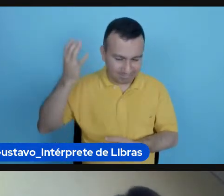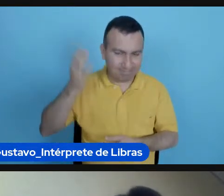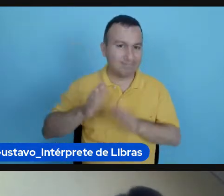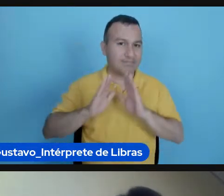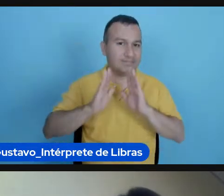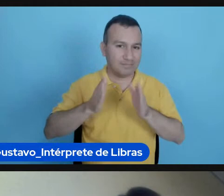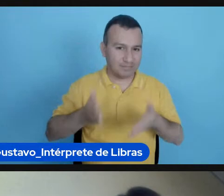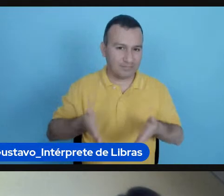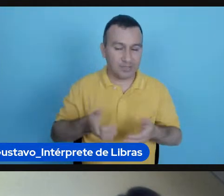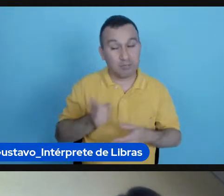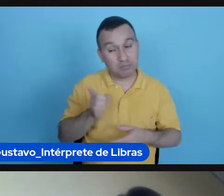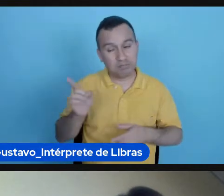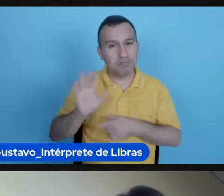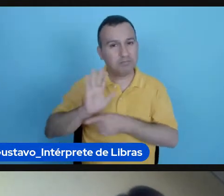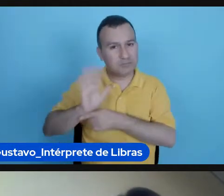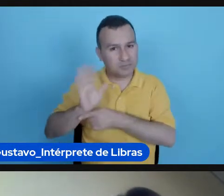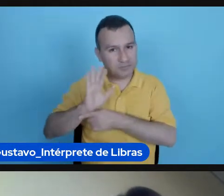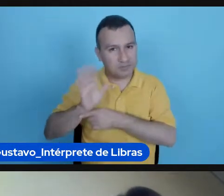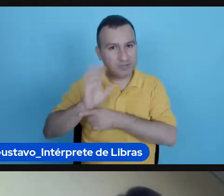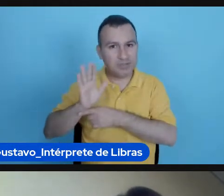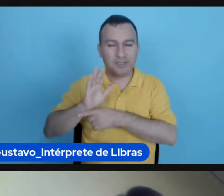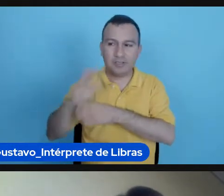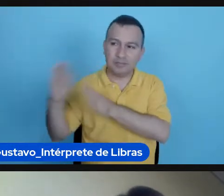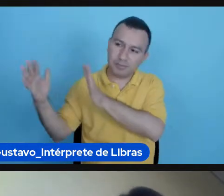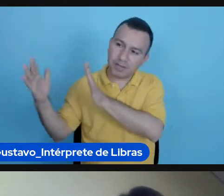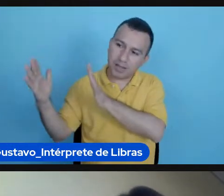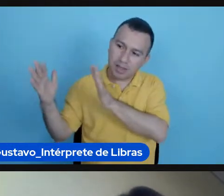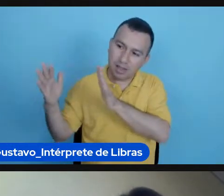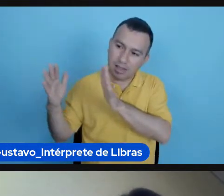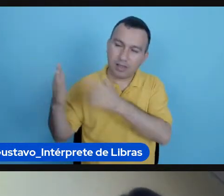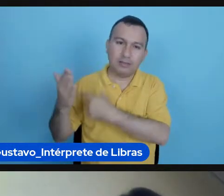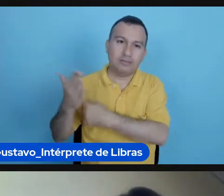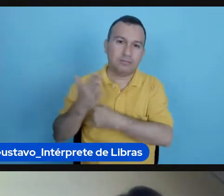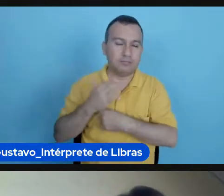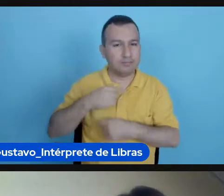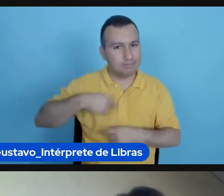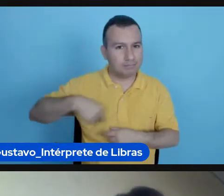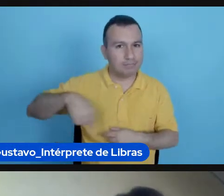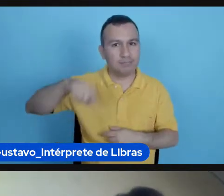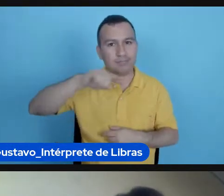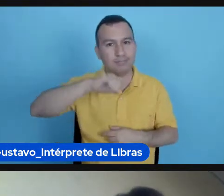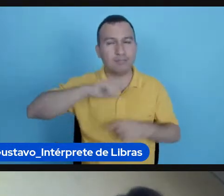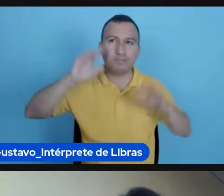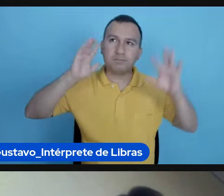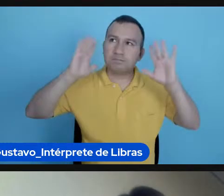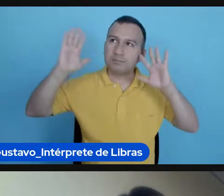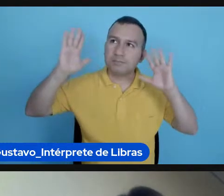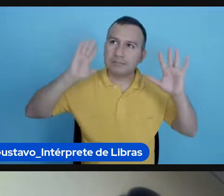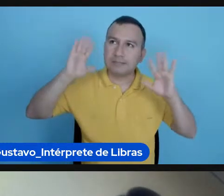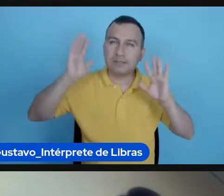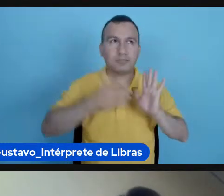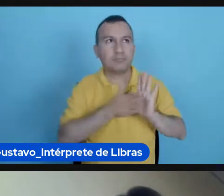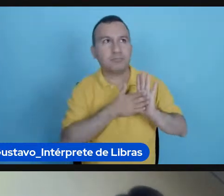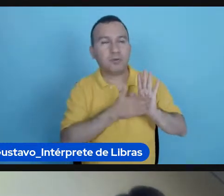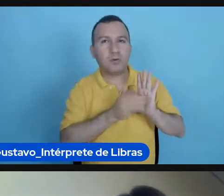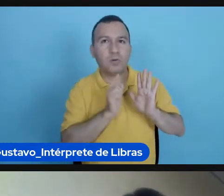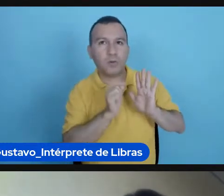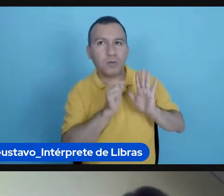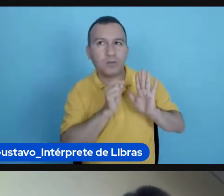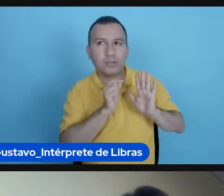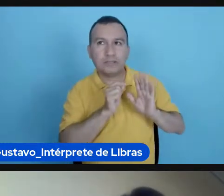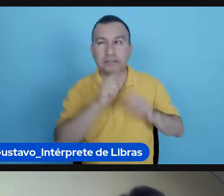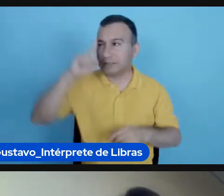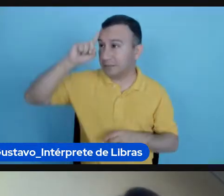nessas, né, nas proposições e nos desafios que a gente tem quando a gente vive quando a